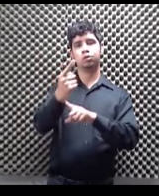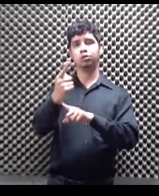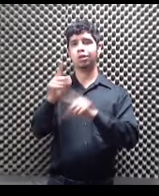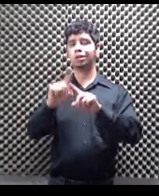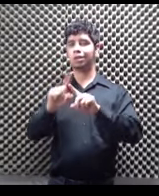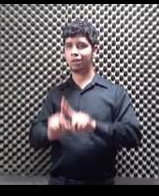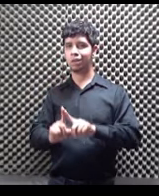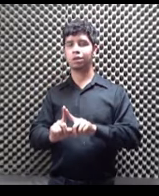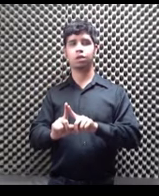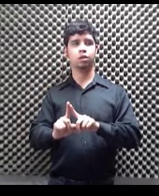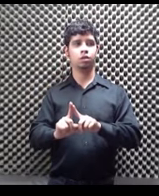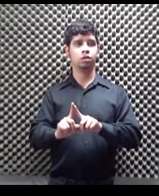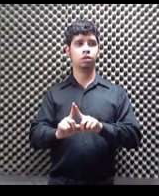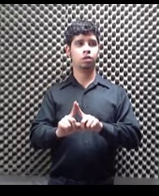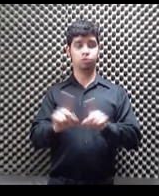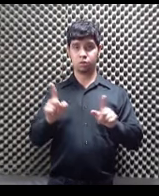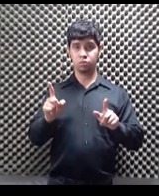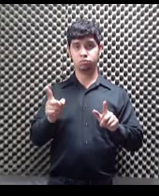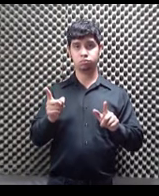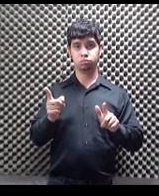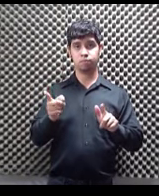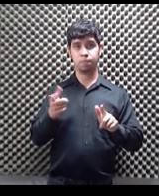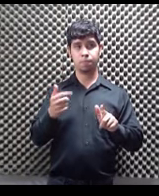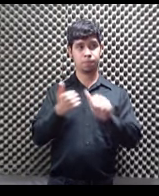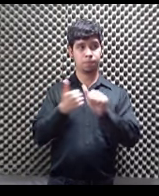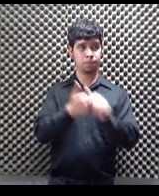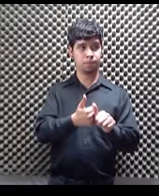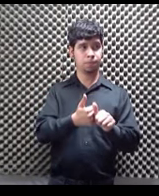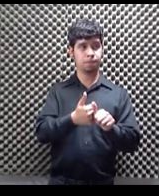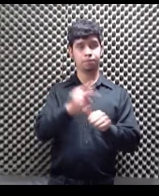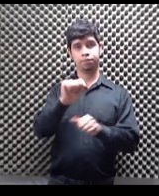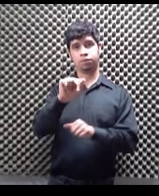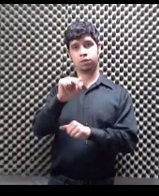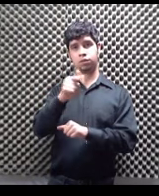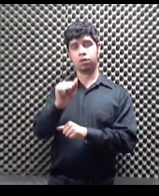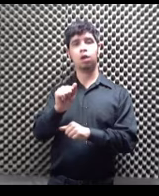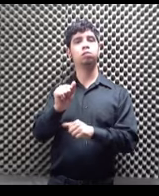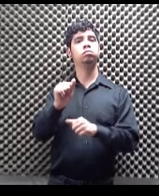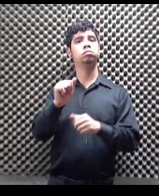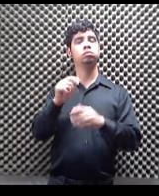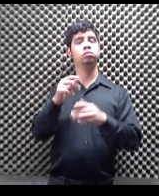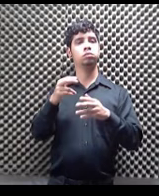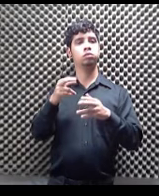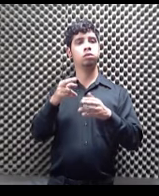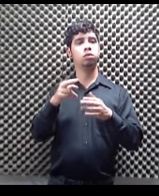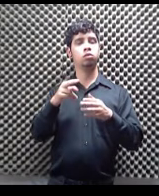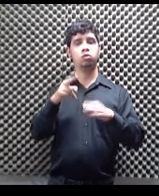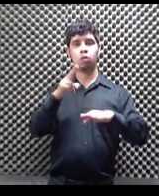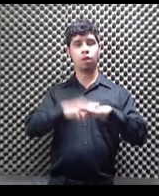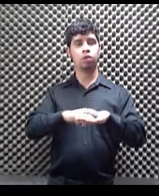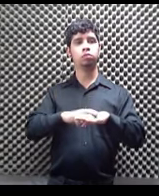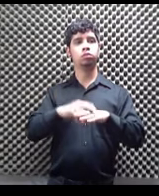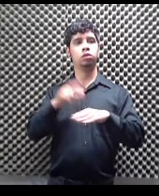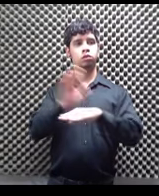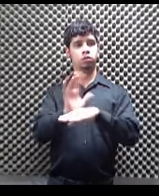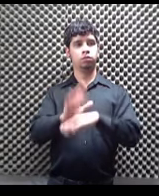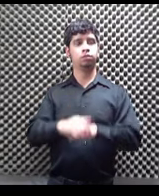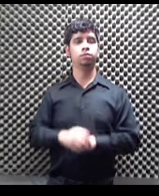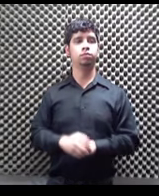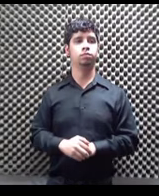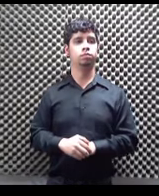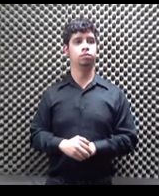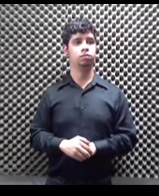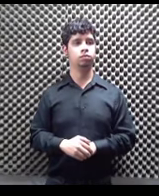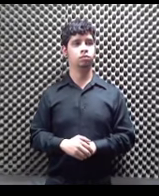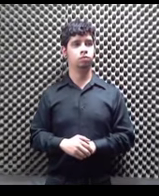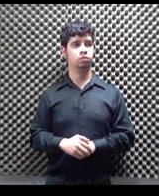de claro. diferencia. Sí, sí, para poder pero jugar. Es siguiendo la tanda regular de los cines. ¿Hay algún pase que de